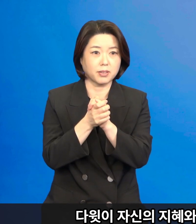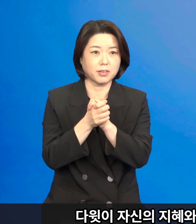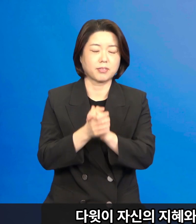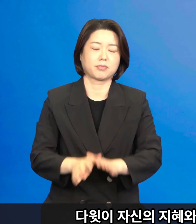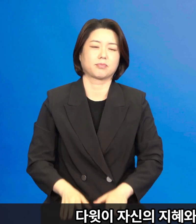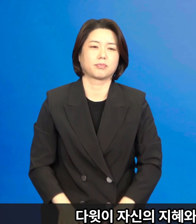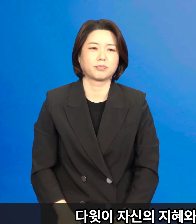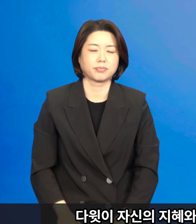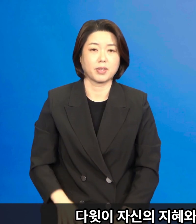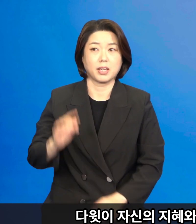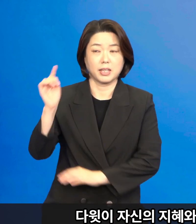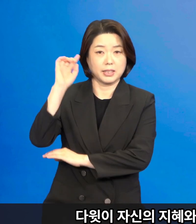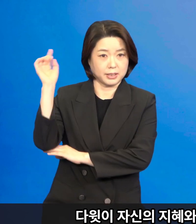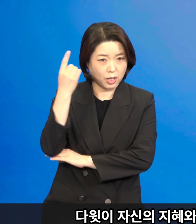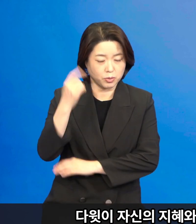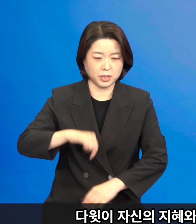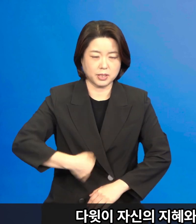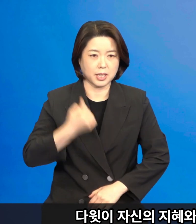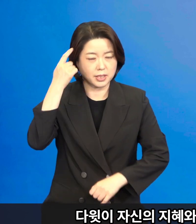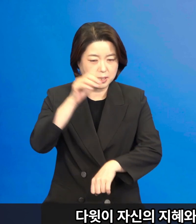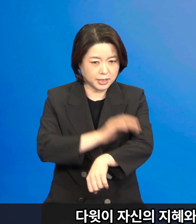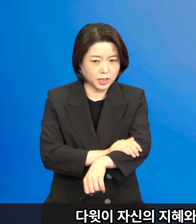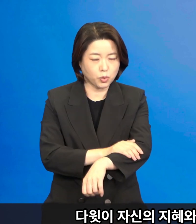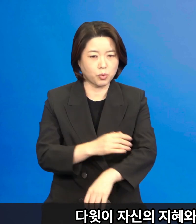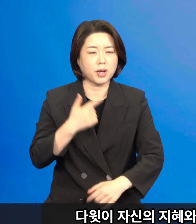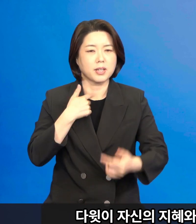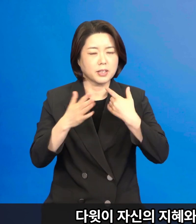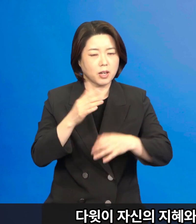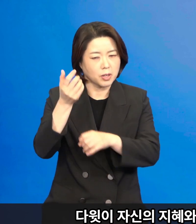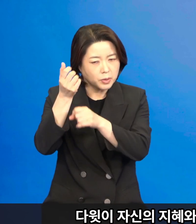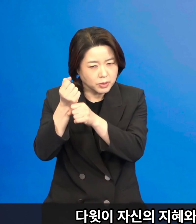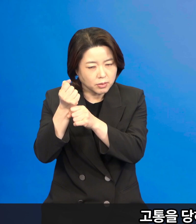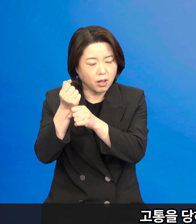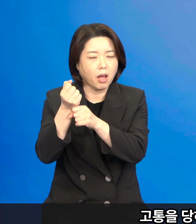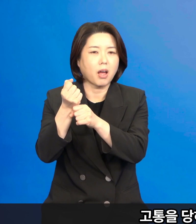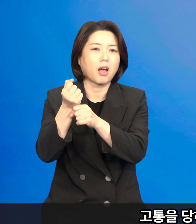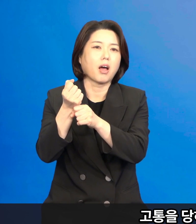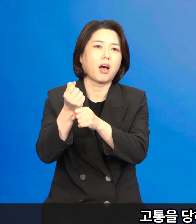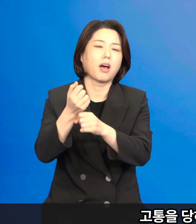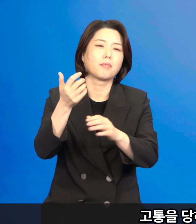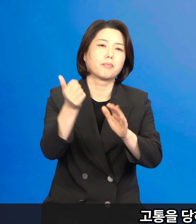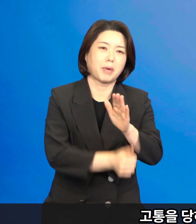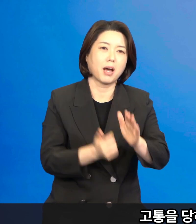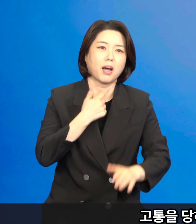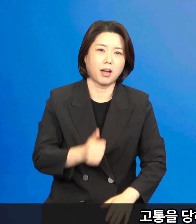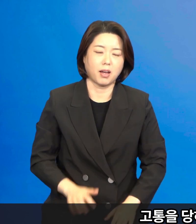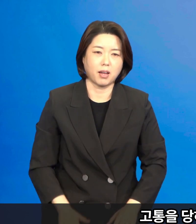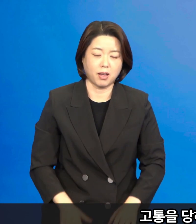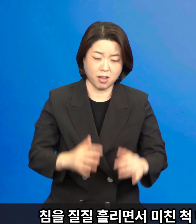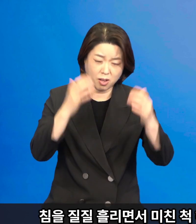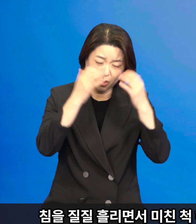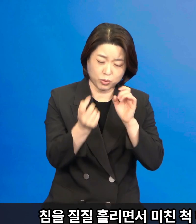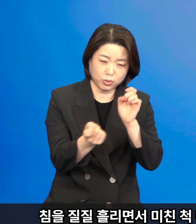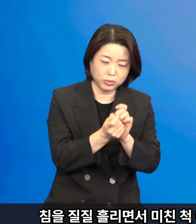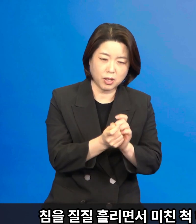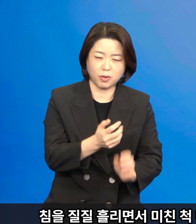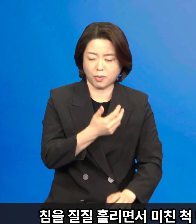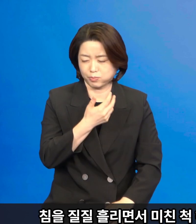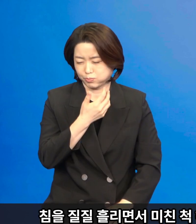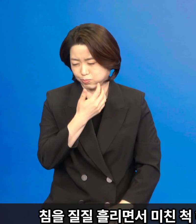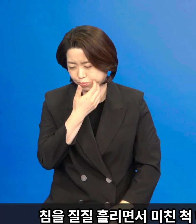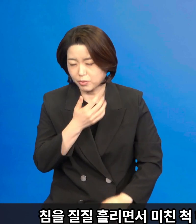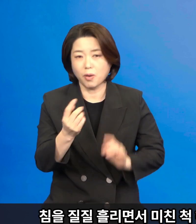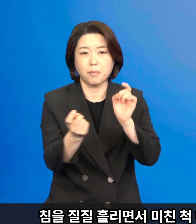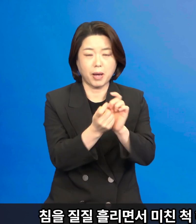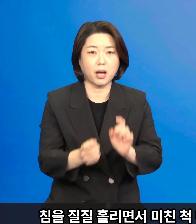다윗이 자신의 지혜와 경험을 의지했다가 실패했어요. 고통을 당하고 굴욕을 당합니다. 침을 질질